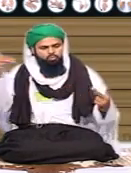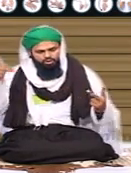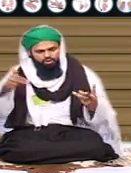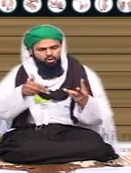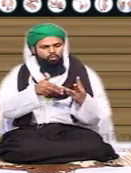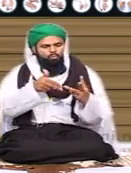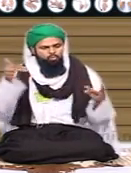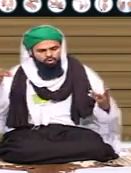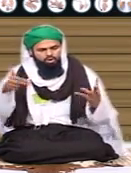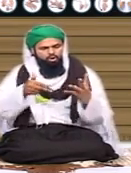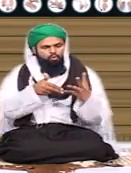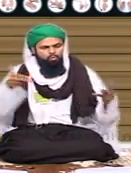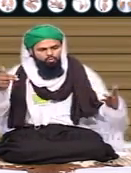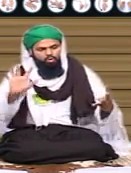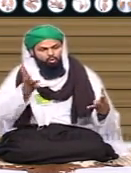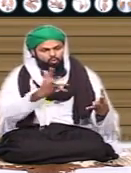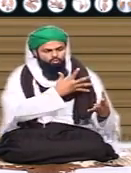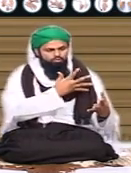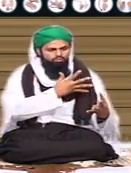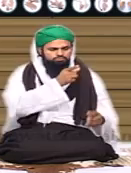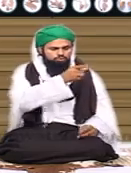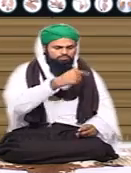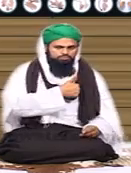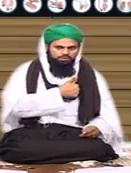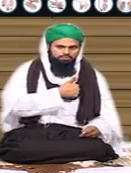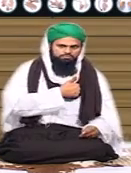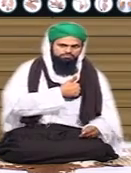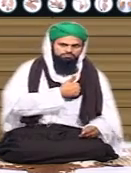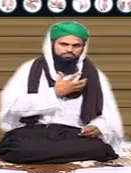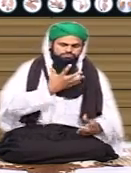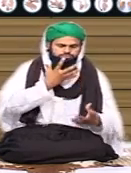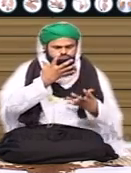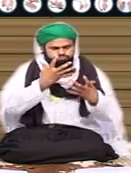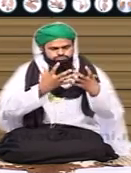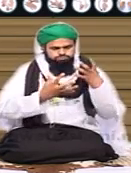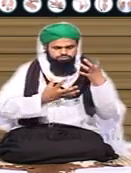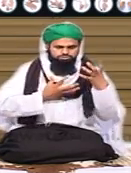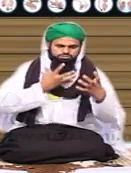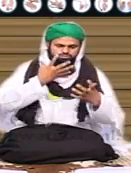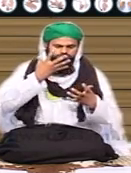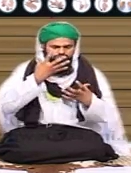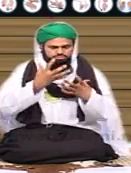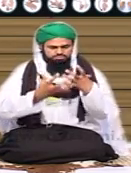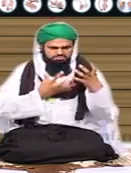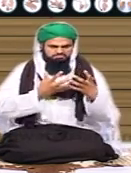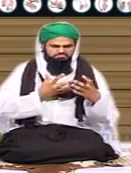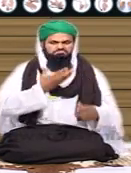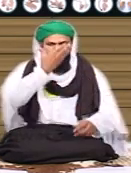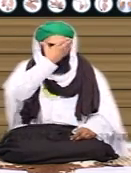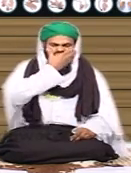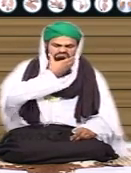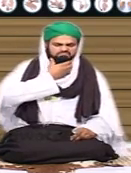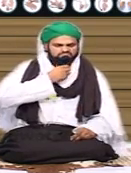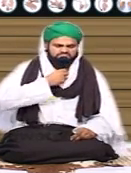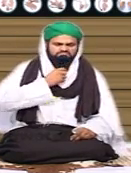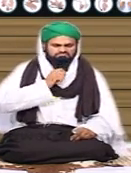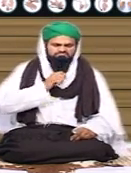کہا، تجھے ایسا بھی کہا. اچھا ایسی بات کہی میرے ساتھ؟ اچھا ارے میں اس کو جانتا ہوں، اس